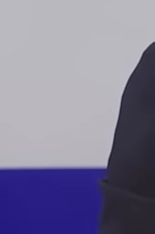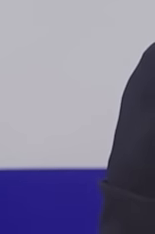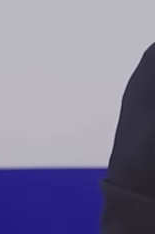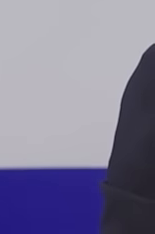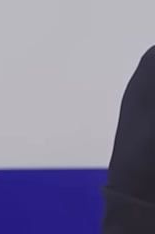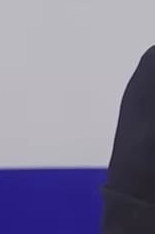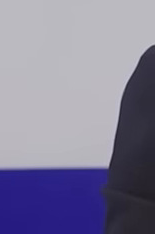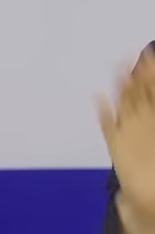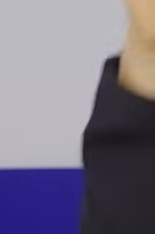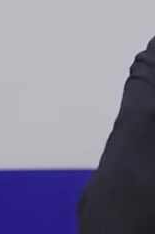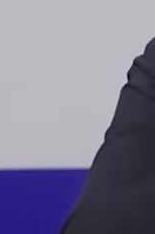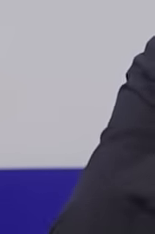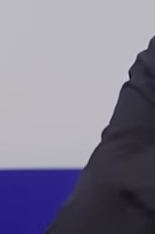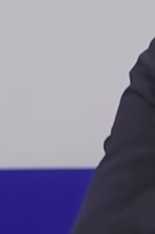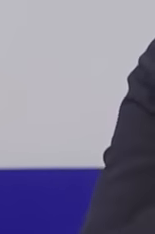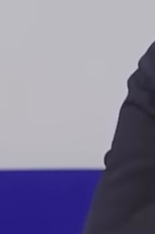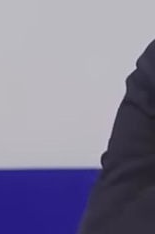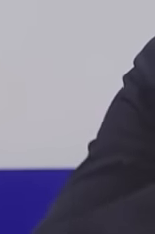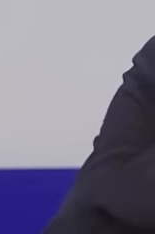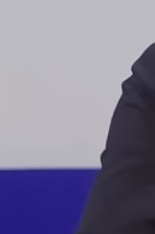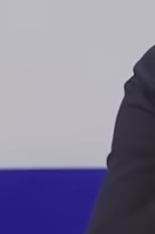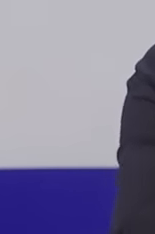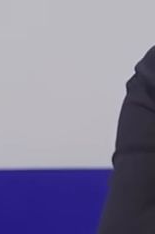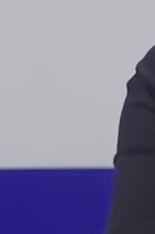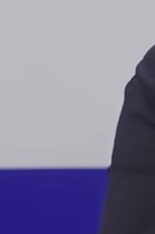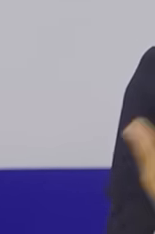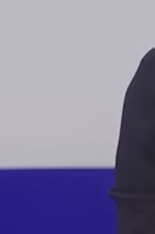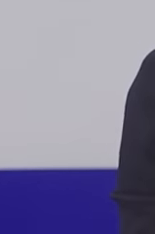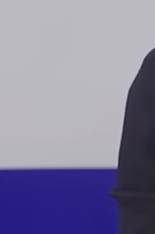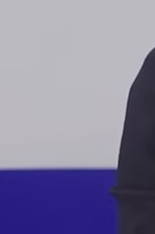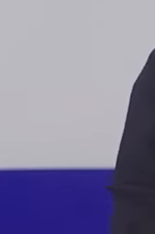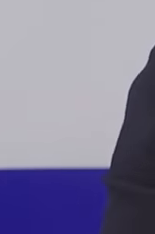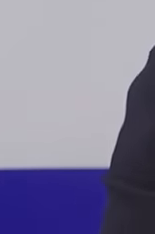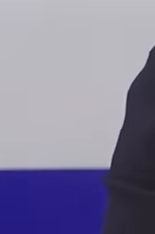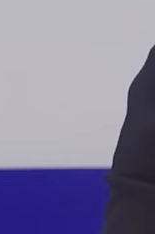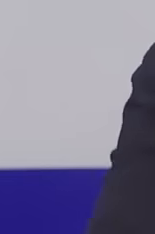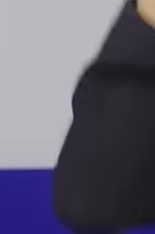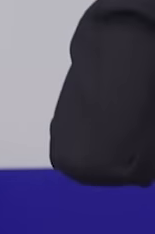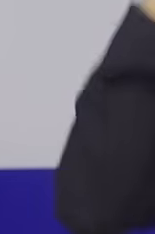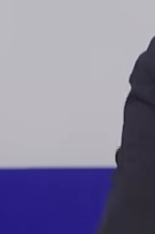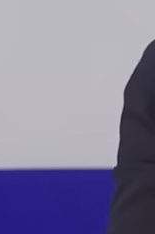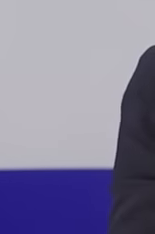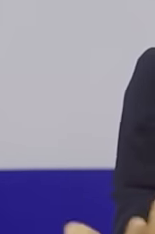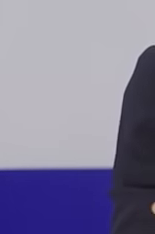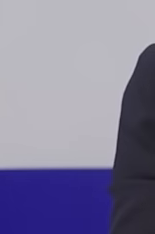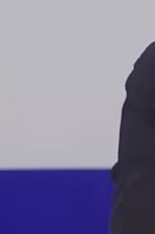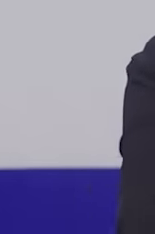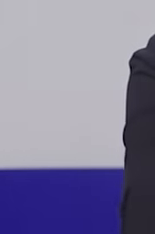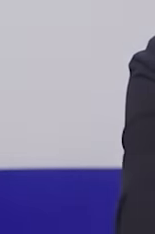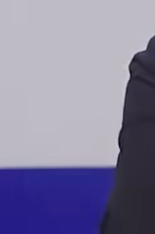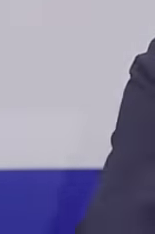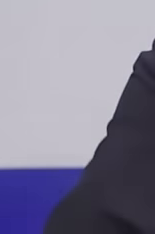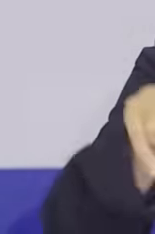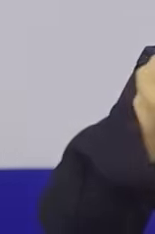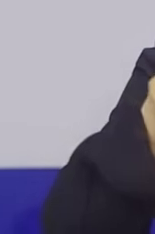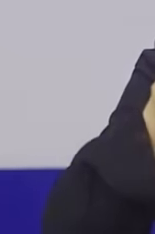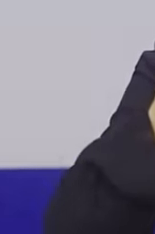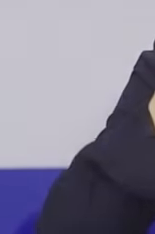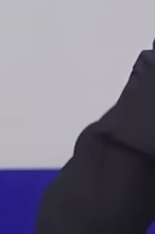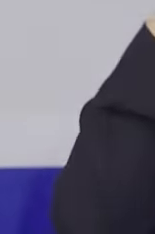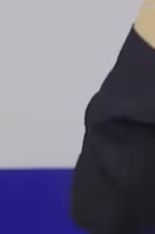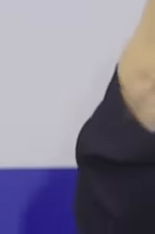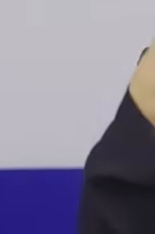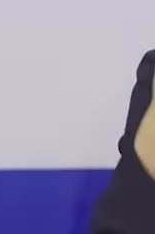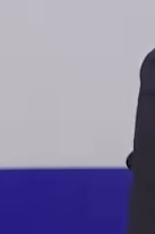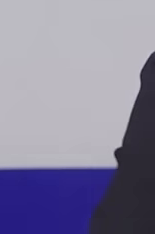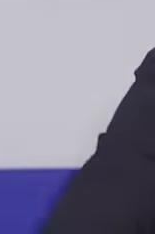심야 배송을 하던 택배기사는 개같이 뛰고 있어요 라는 카톡을 남기고